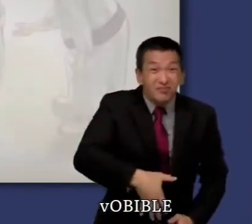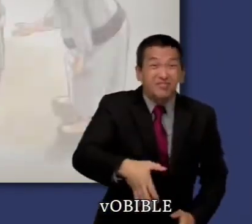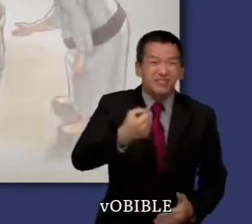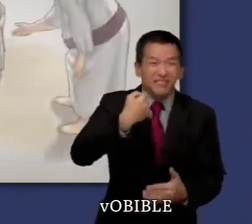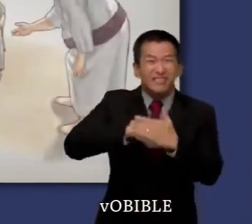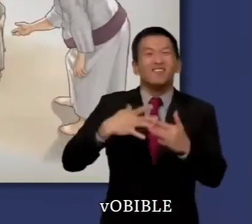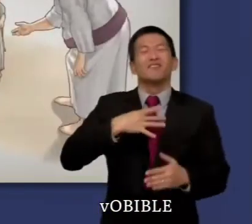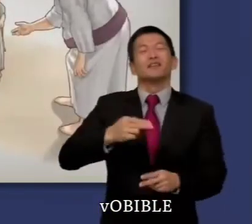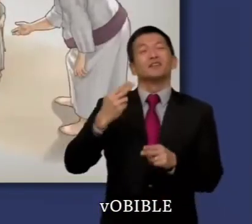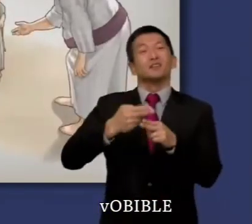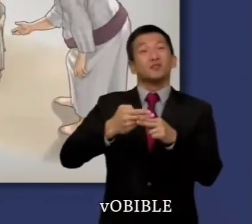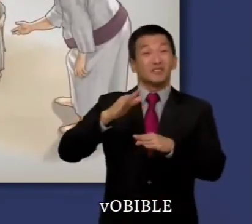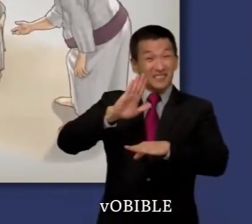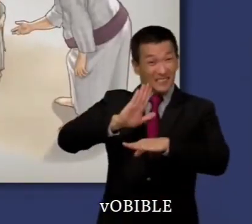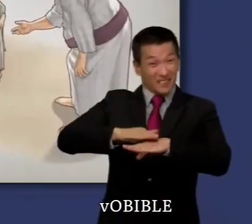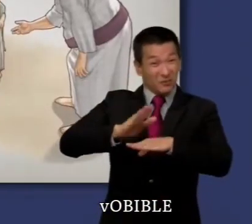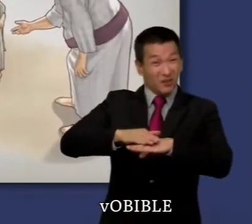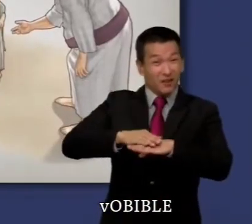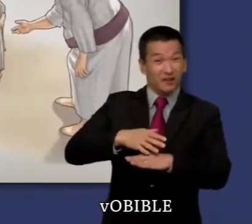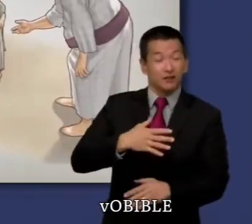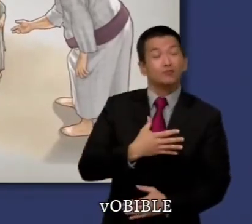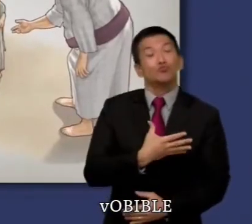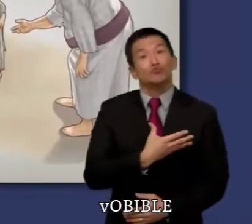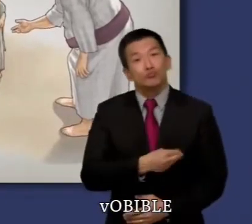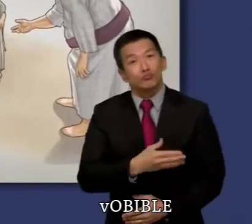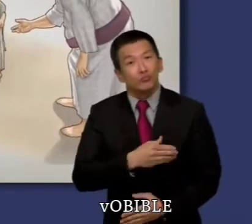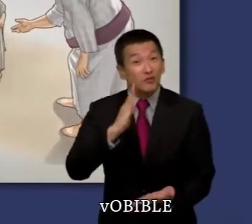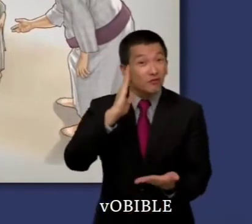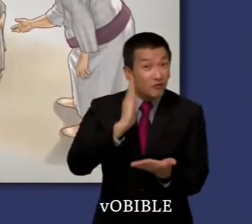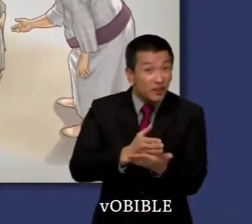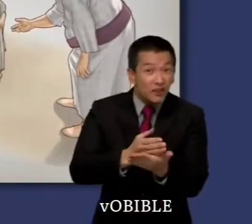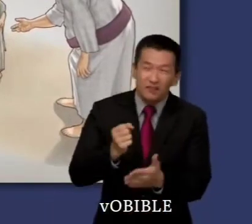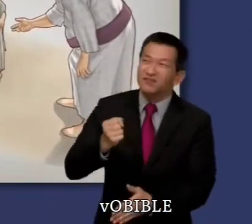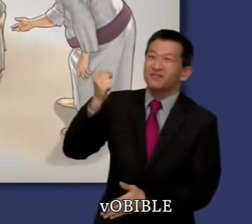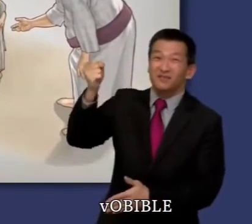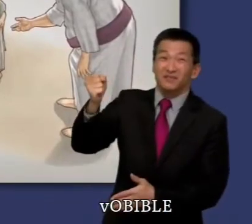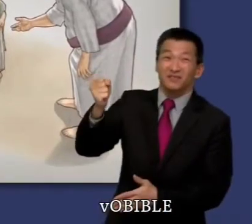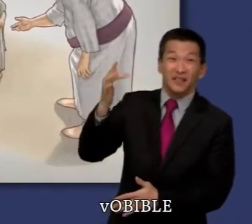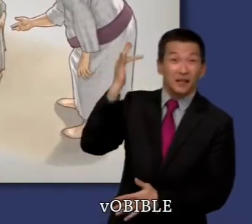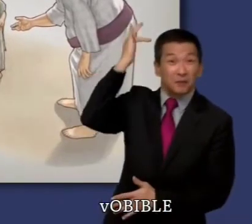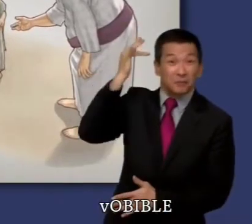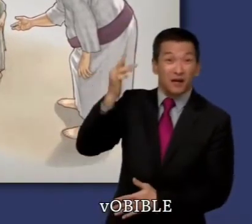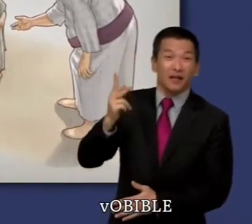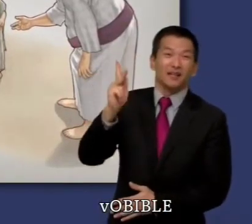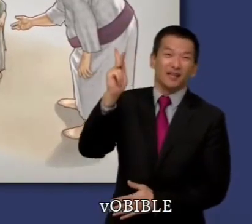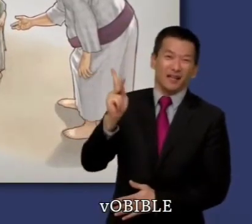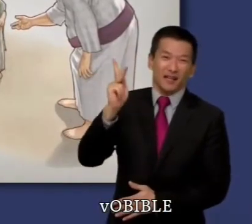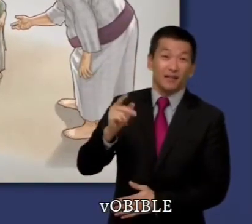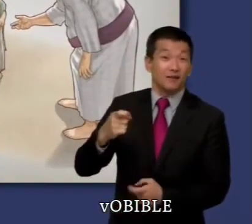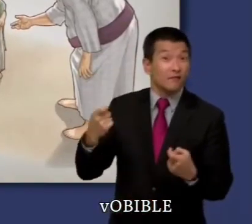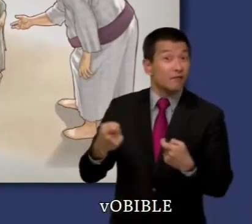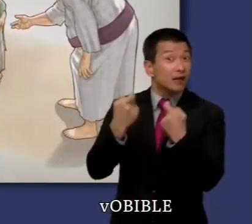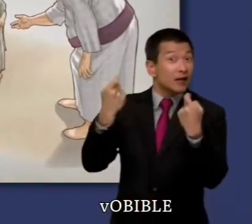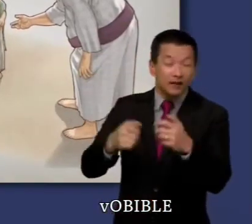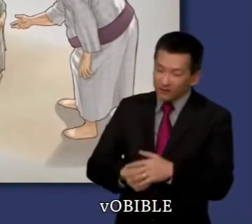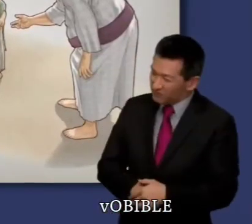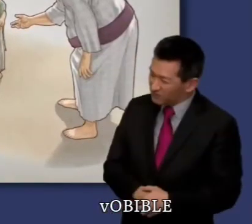Israël. Le grand prêtre Élie, le prophète Samuel, le roi Saül et David.